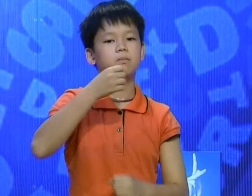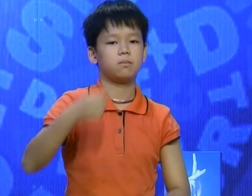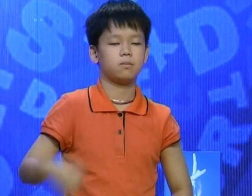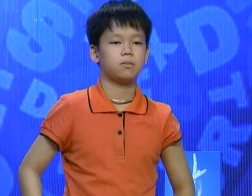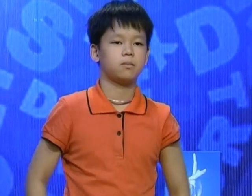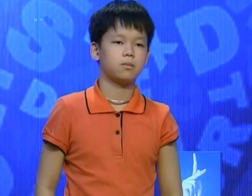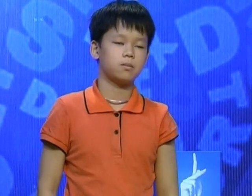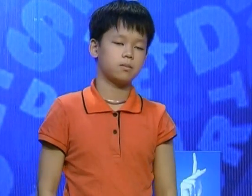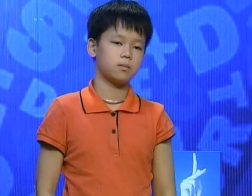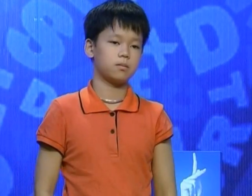Chúng ta còn học ký hiệu xương sống nữa.